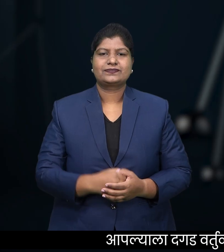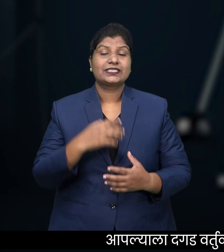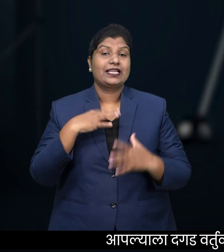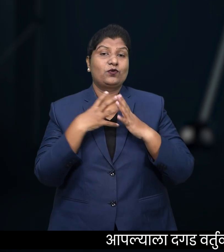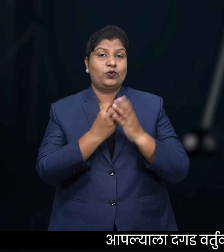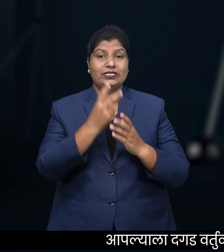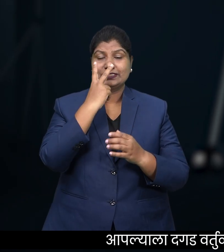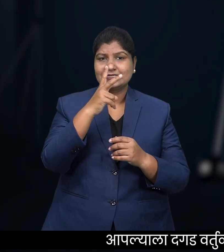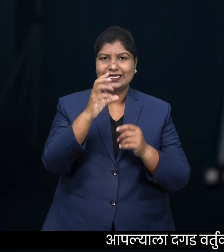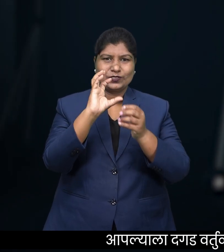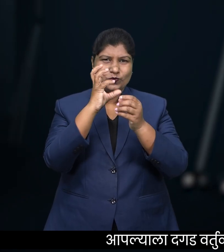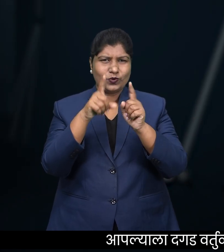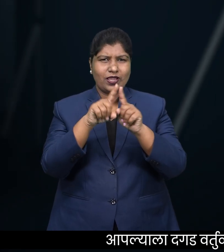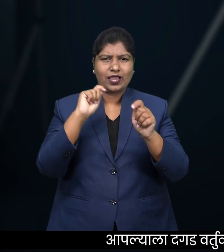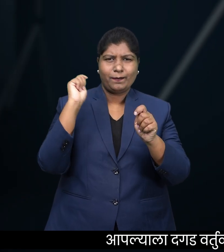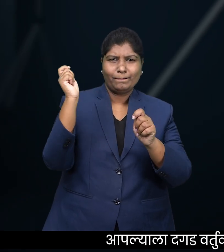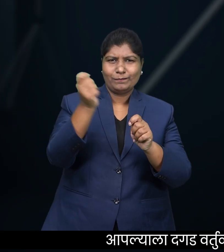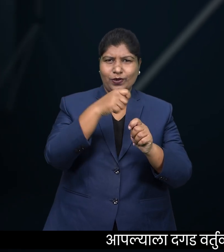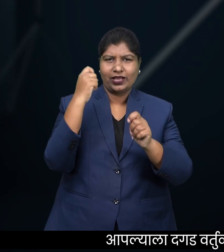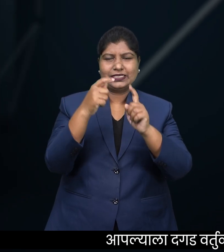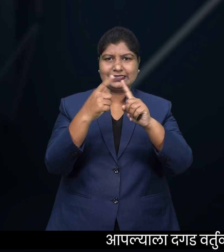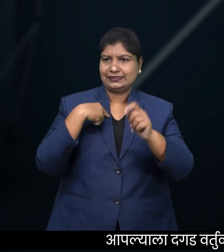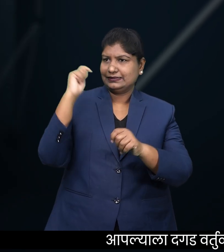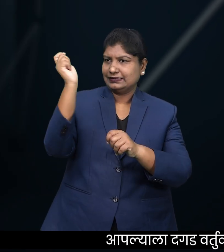आपल्याला दगड वर्तुळाकार मार्गाने फिरताना दिसतो।